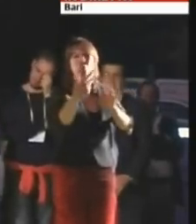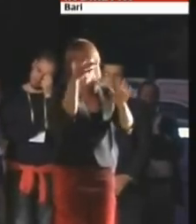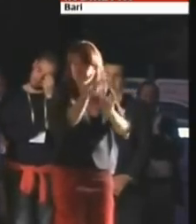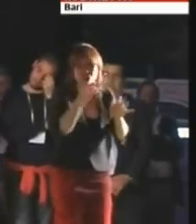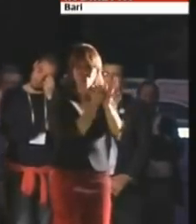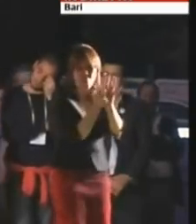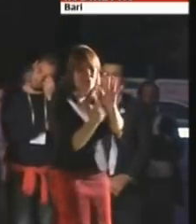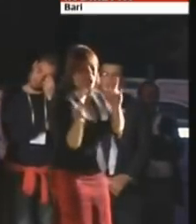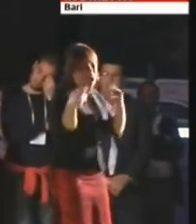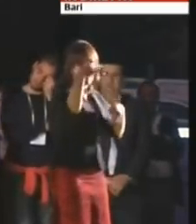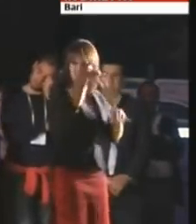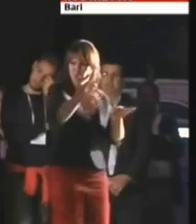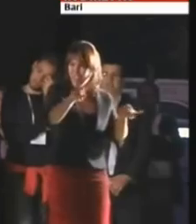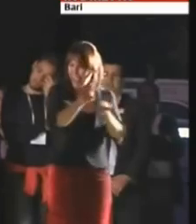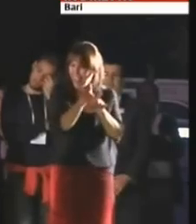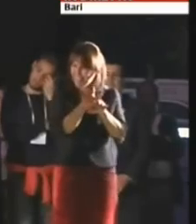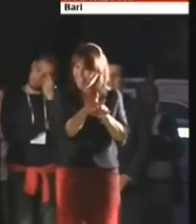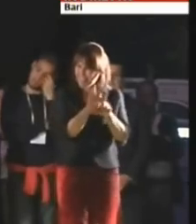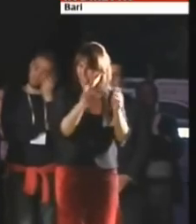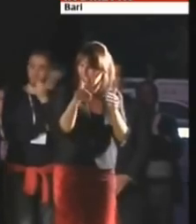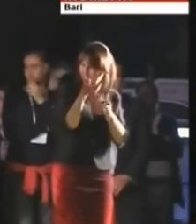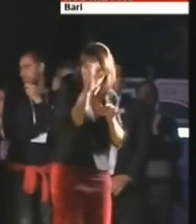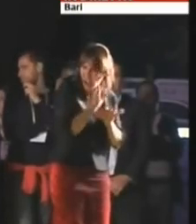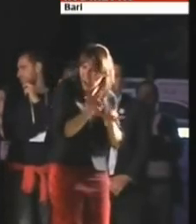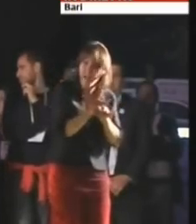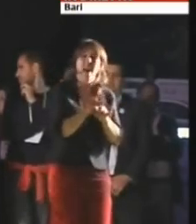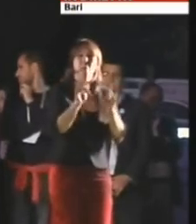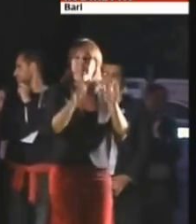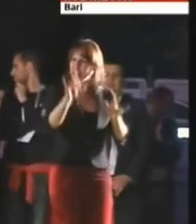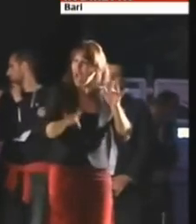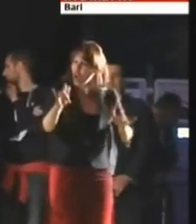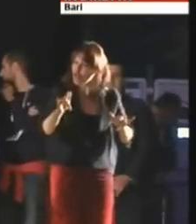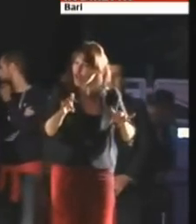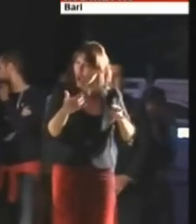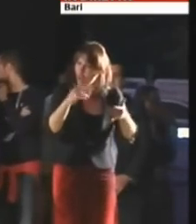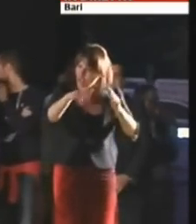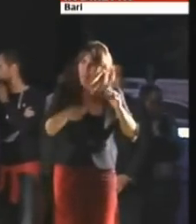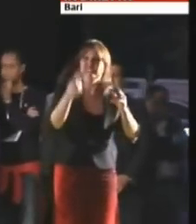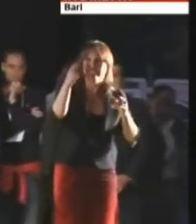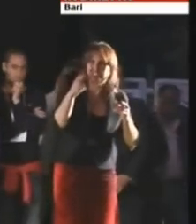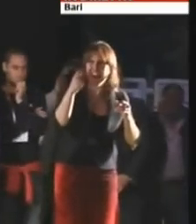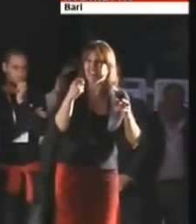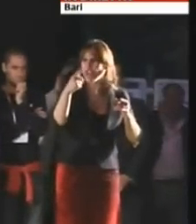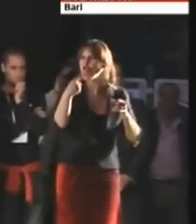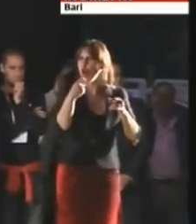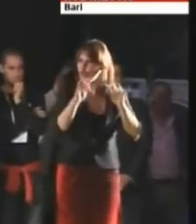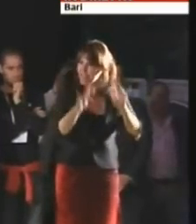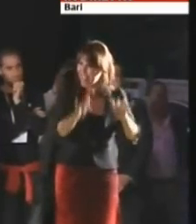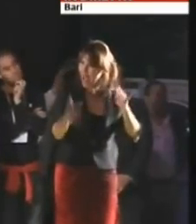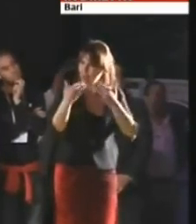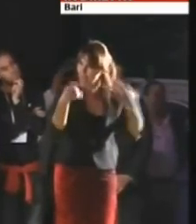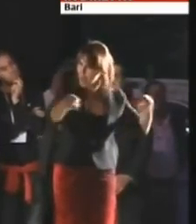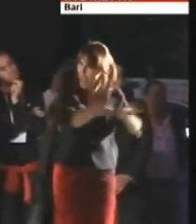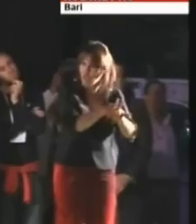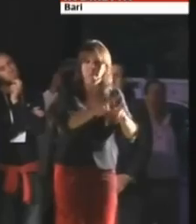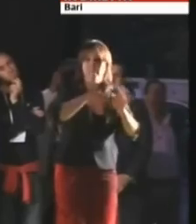1989. E uno firma, perché gli dicono firmi, schiacciano verde e rosso, non sanno cosa hanno firmato. Però l'onesto cosa